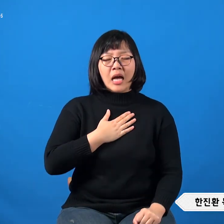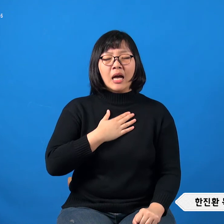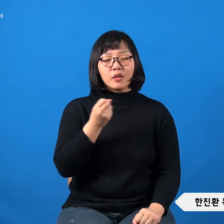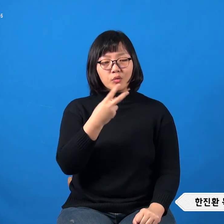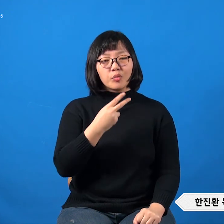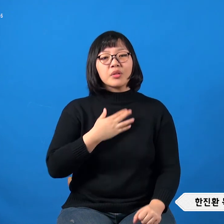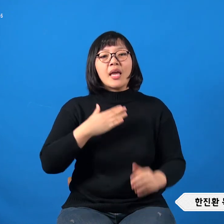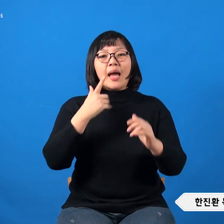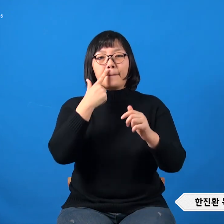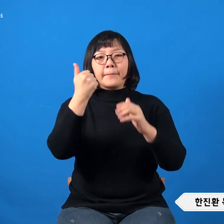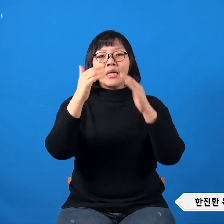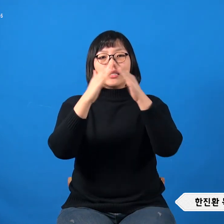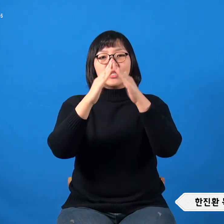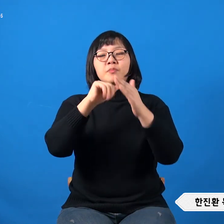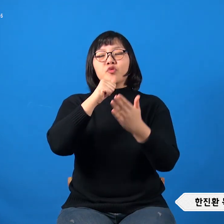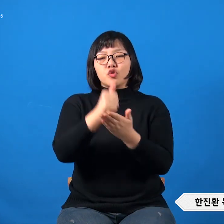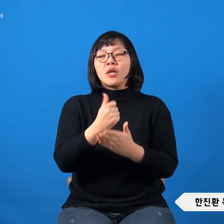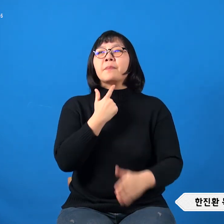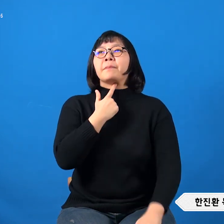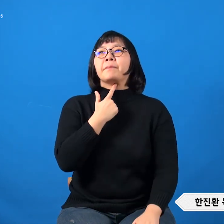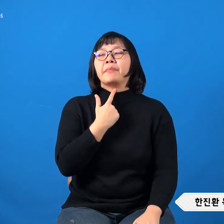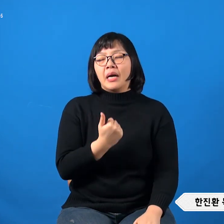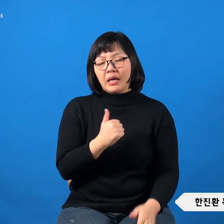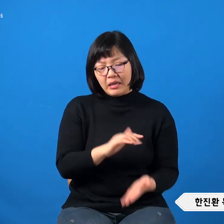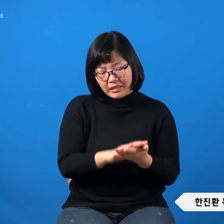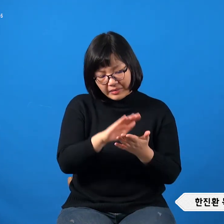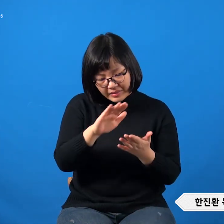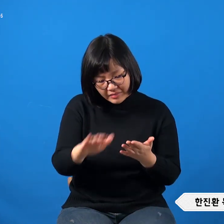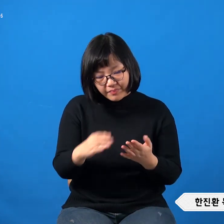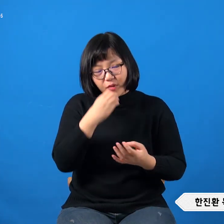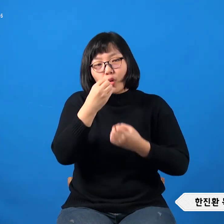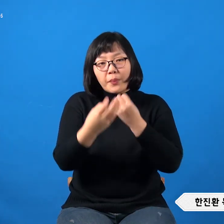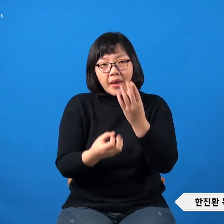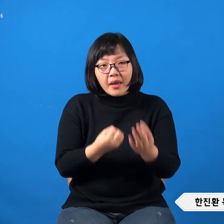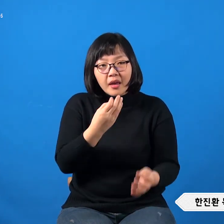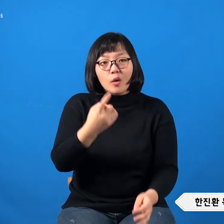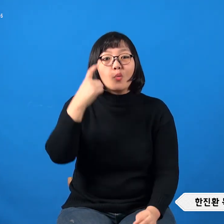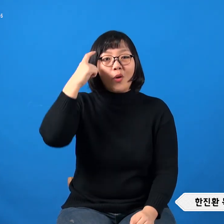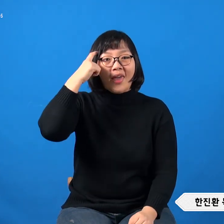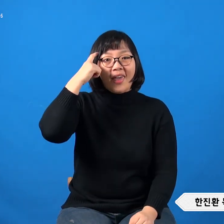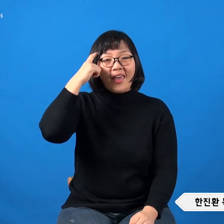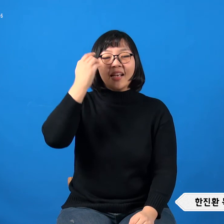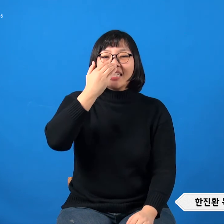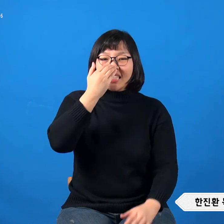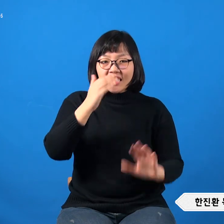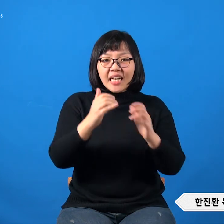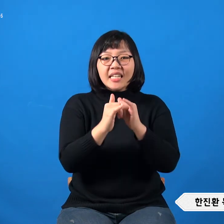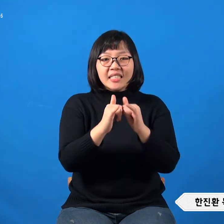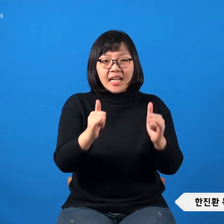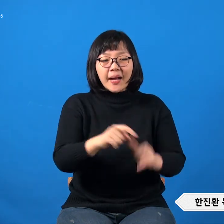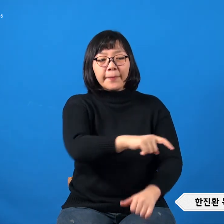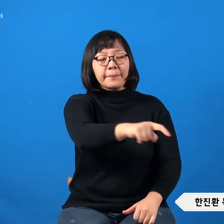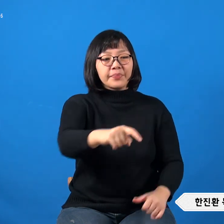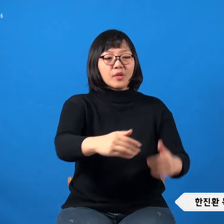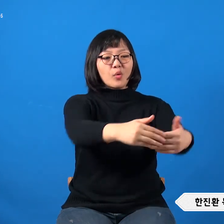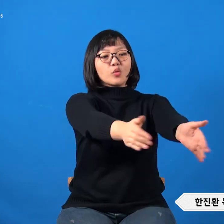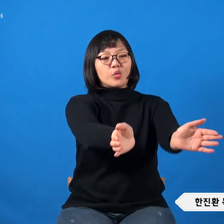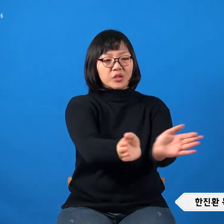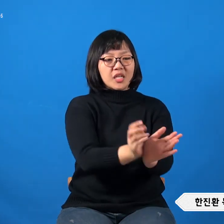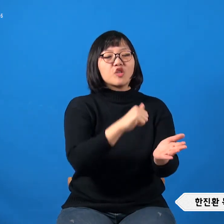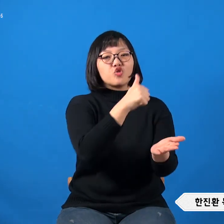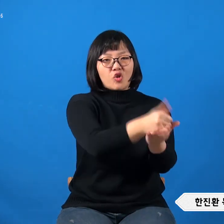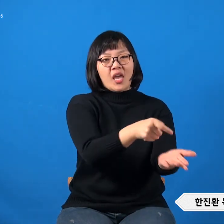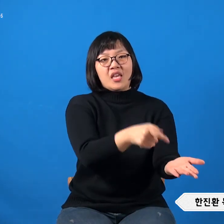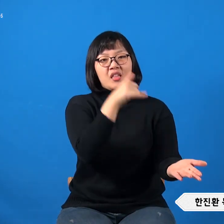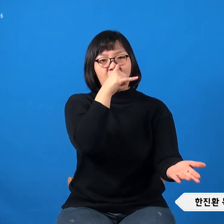내 아버지 집이 범죄했습니다 고백합니다. 이스라엘 공동체가 죄를 지었기 때문에